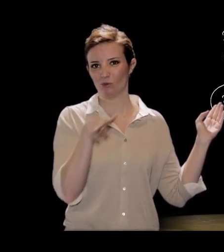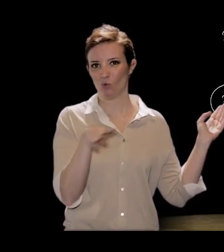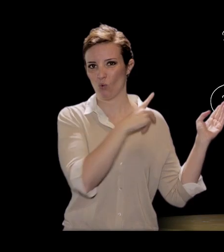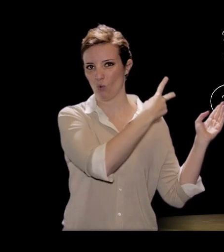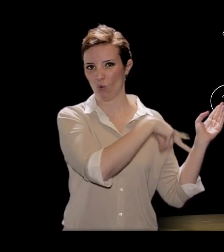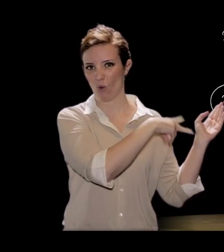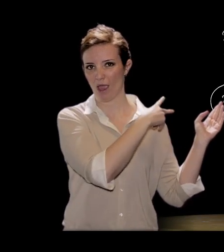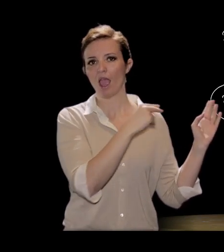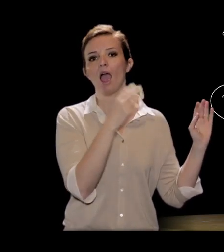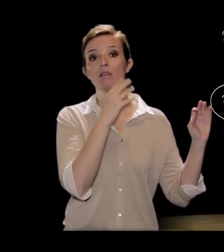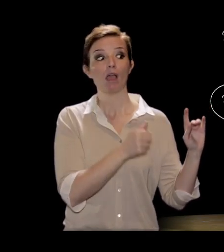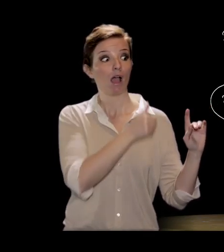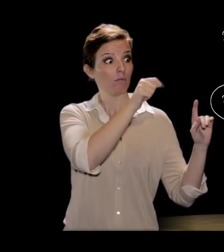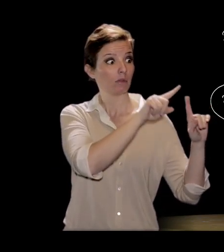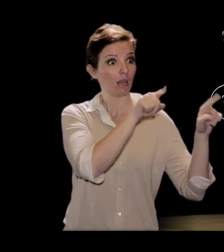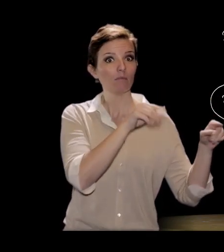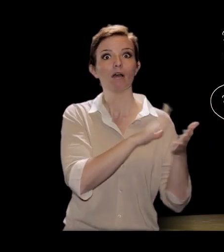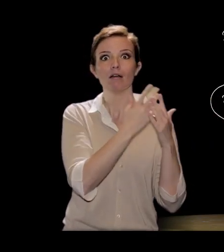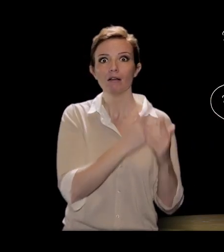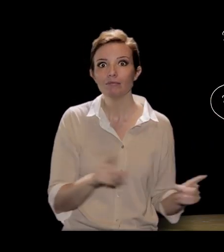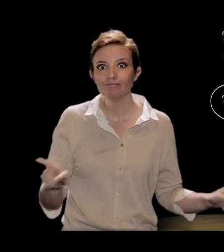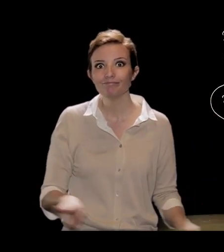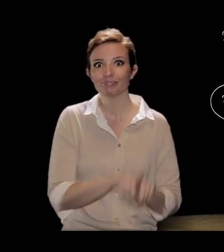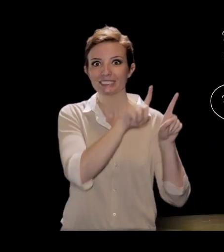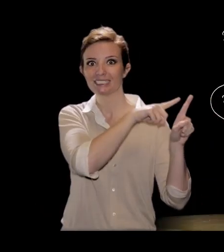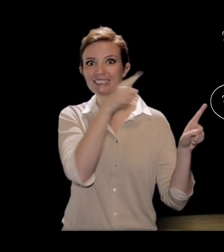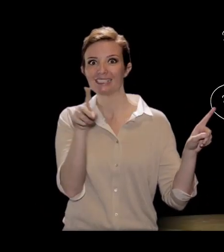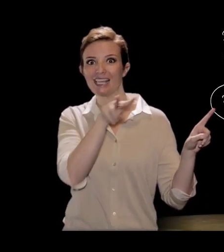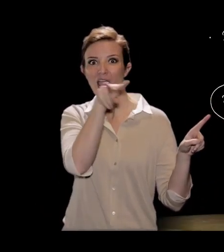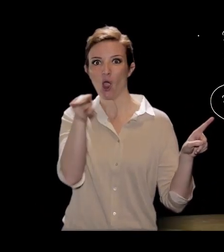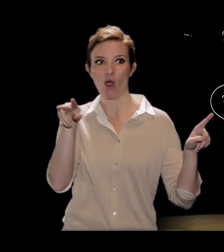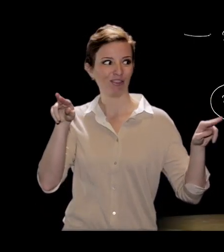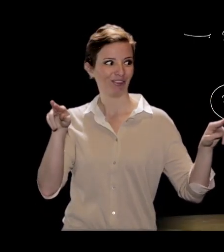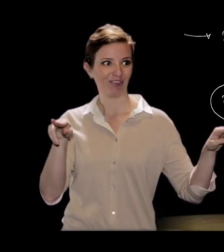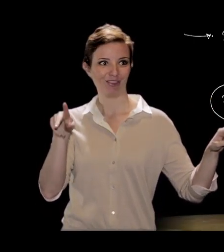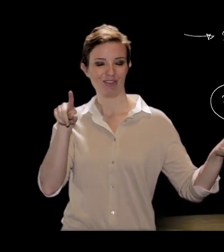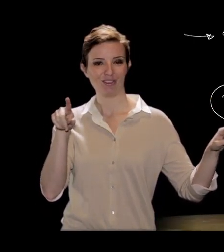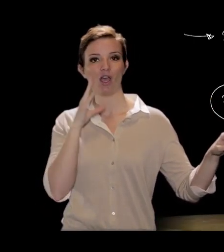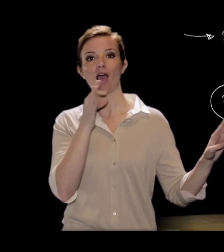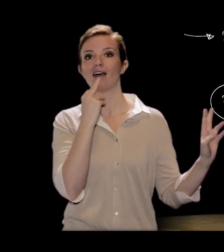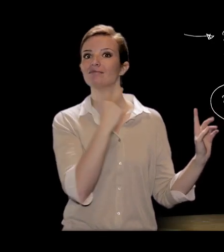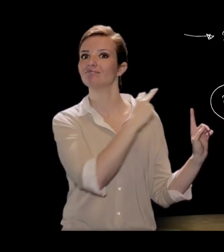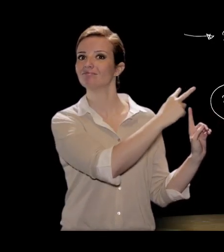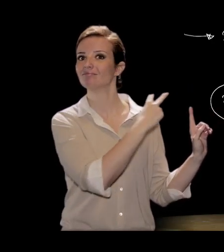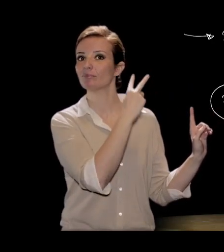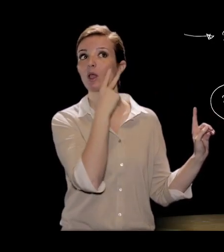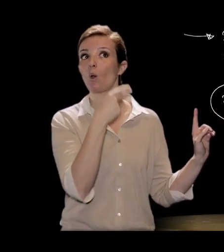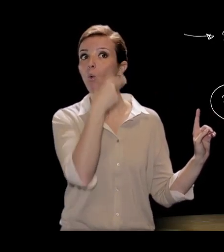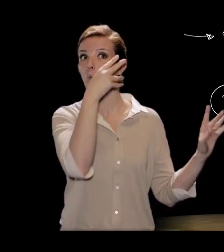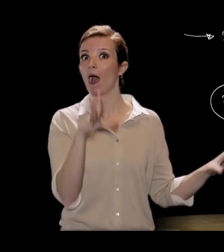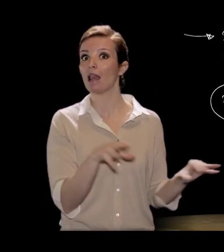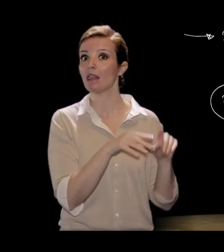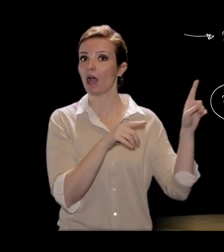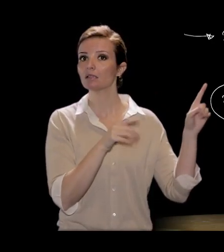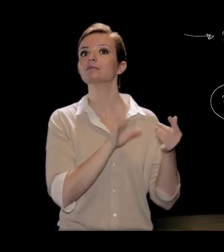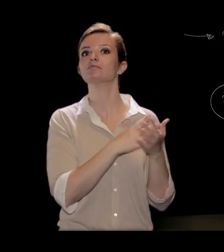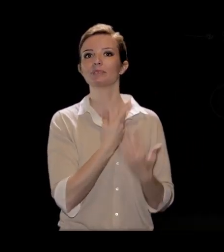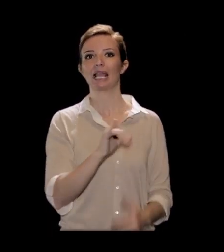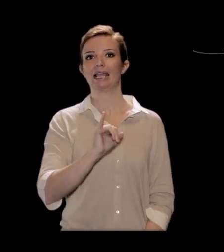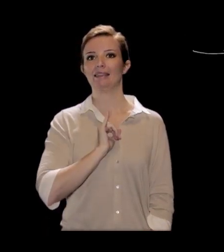il primo membro è esattamente identico a quello che rimane del secondo membro e quindi effettivamente questa uguaglianza di partenza è una